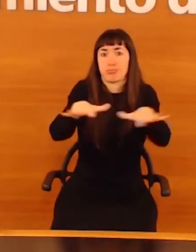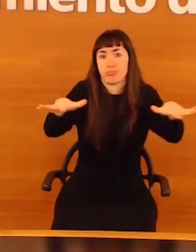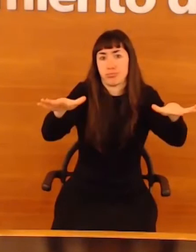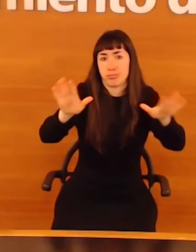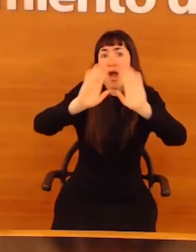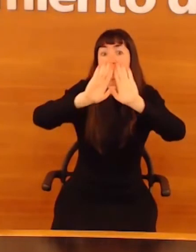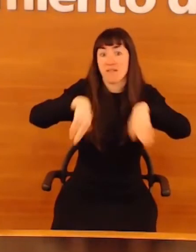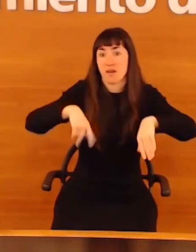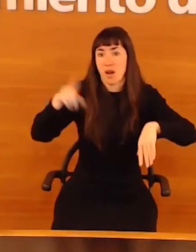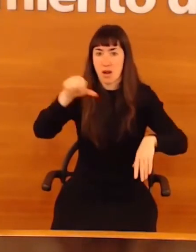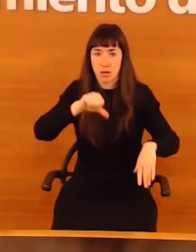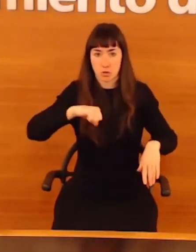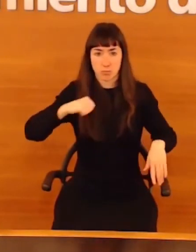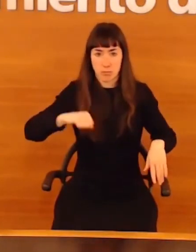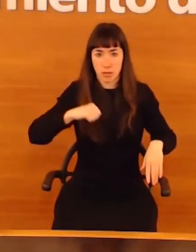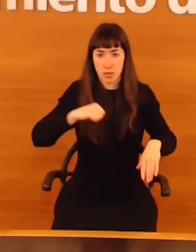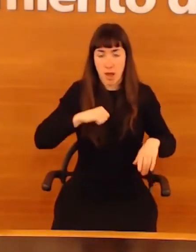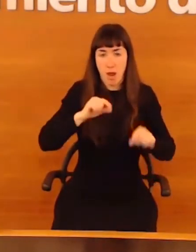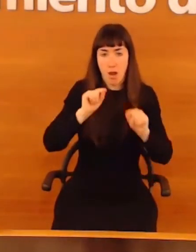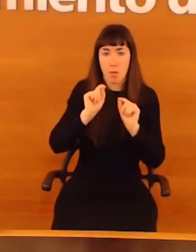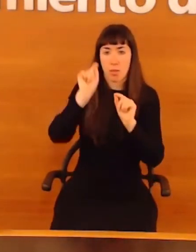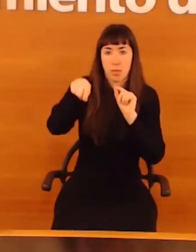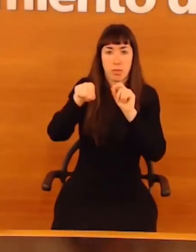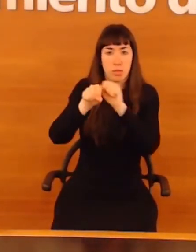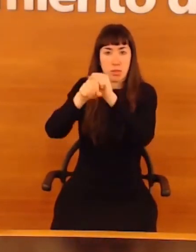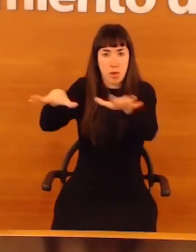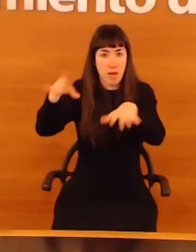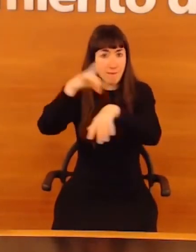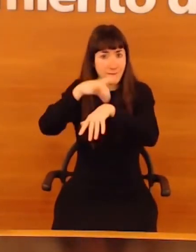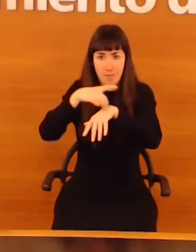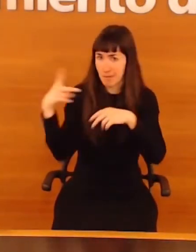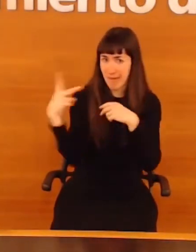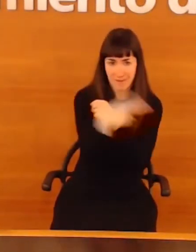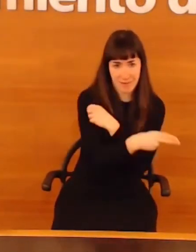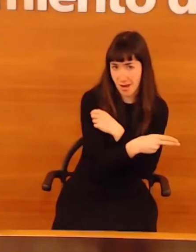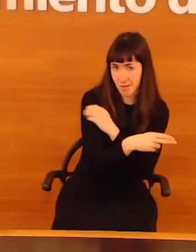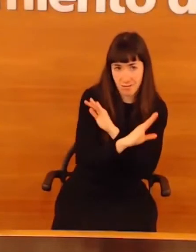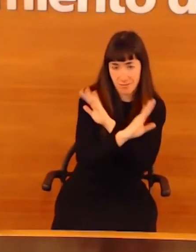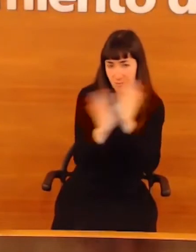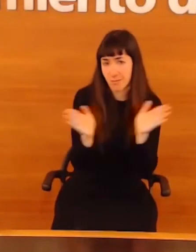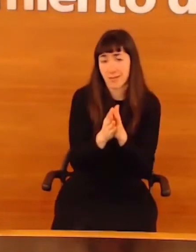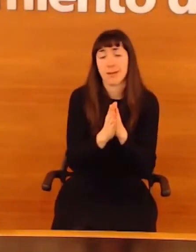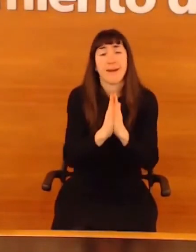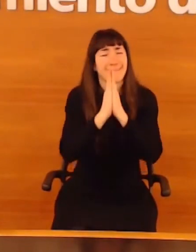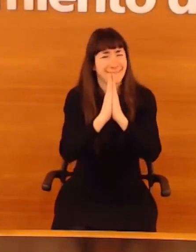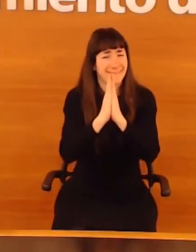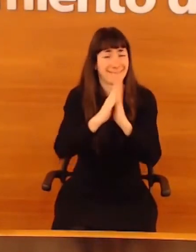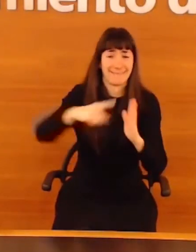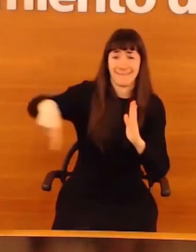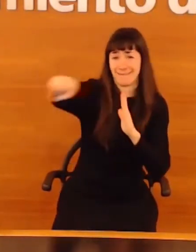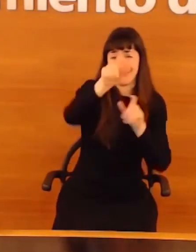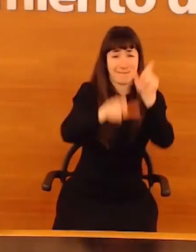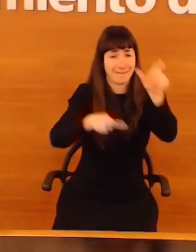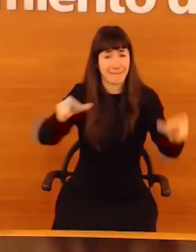sistema hospitalario y del sistema sanitario, que es lo que estamos intentando evitar. Por favor, hagan todos, ciudadanos